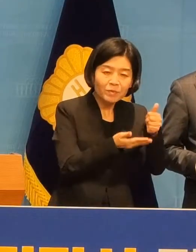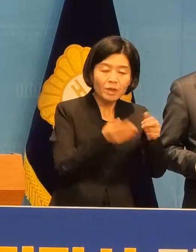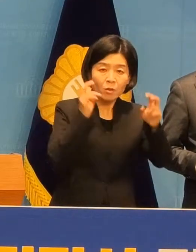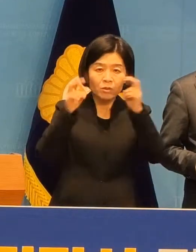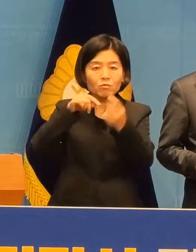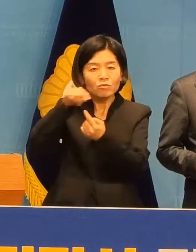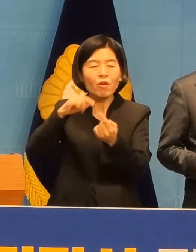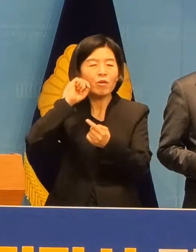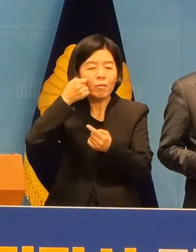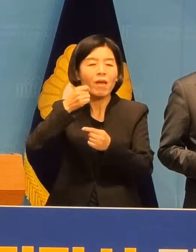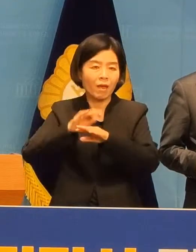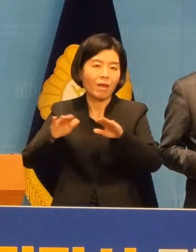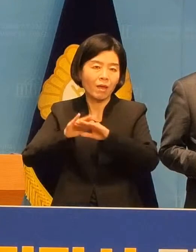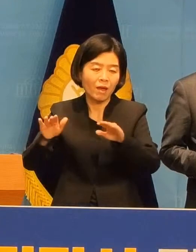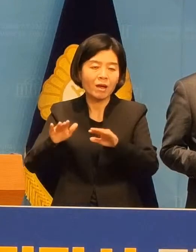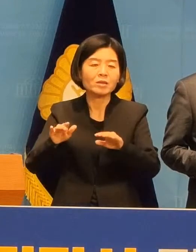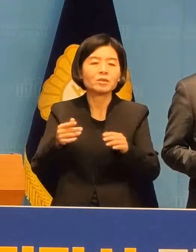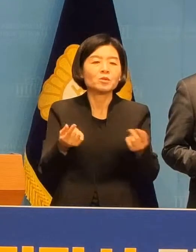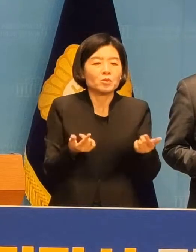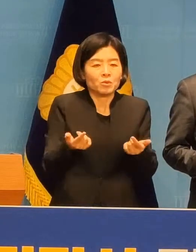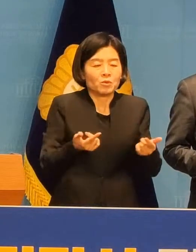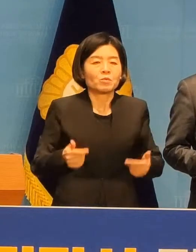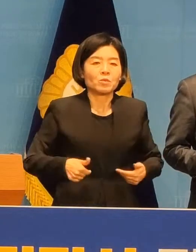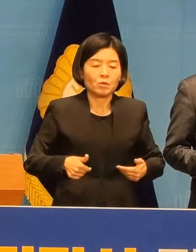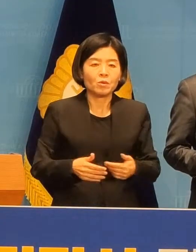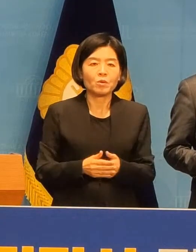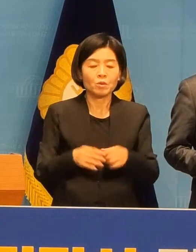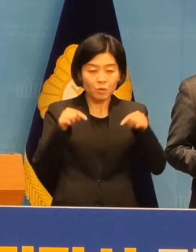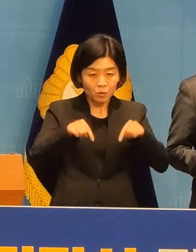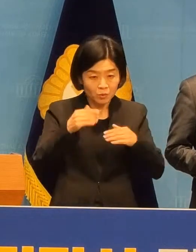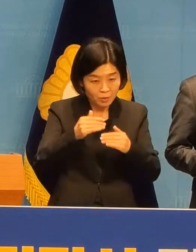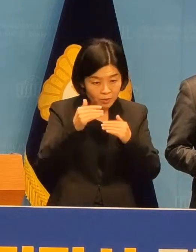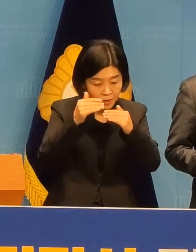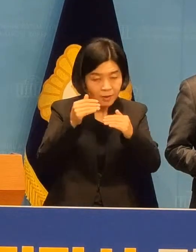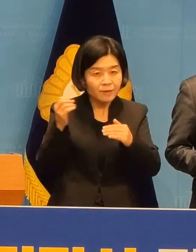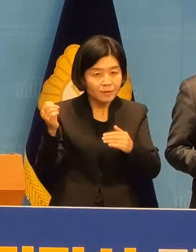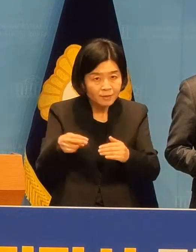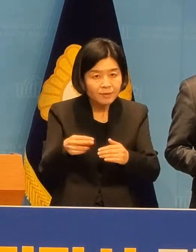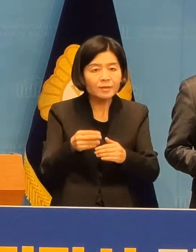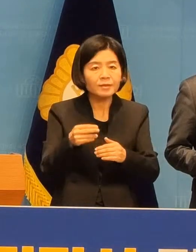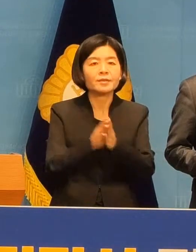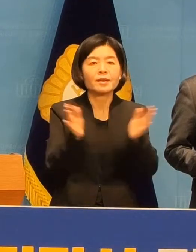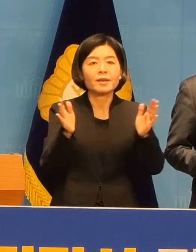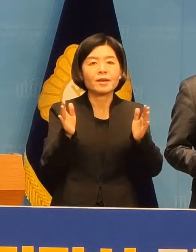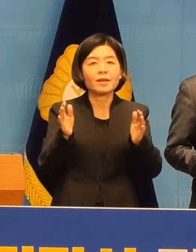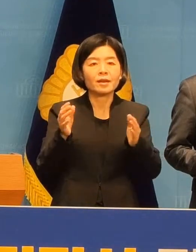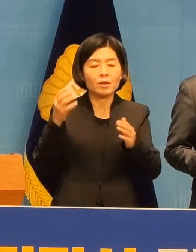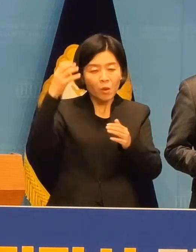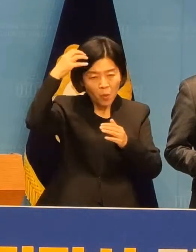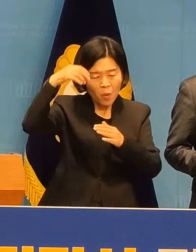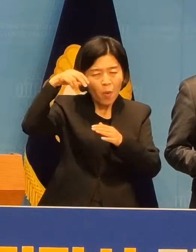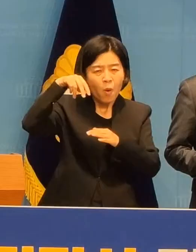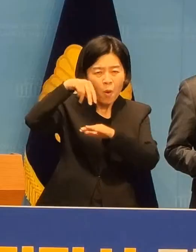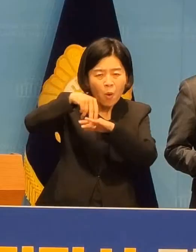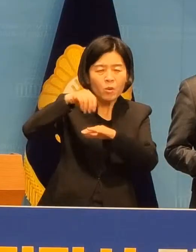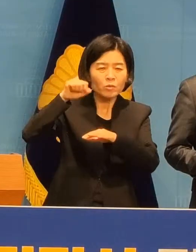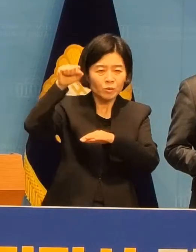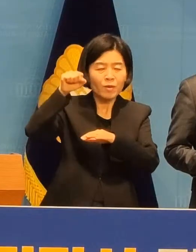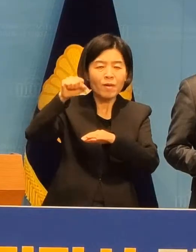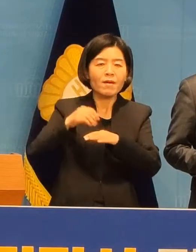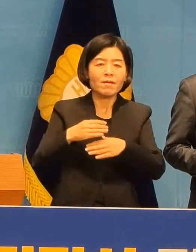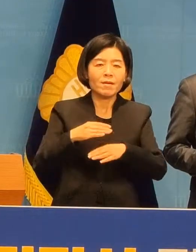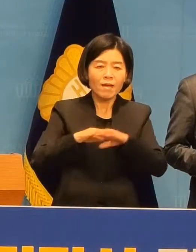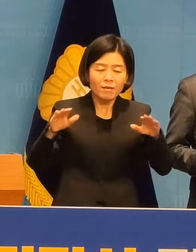해소하는 절충이 필요합니다. 교섭 절차 재가동과 고공농성의 안전한 해제를 위해 최선을